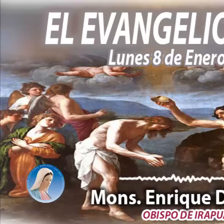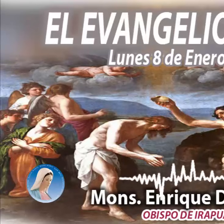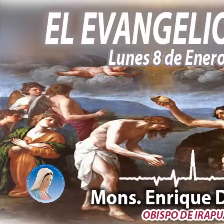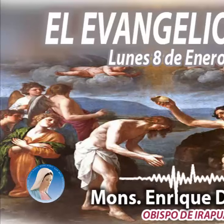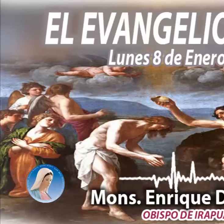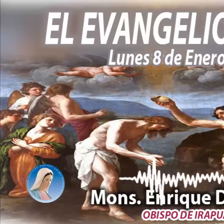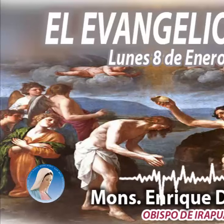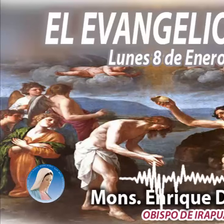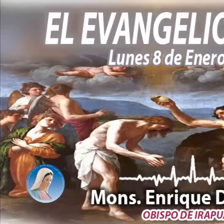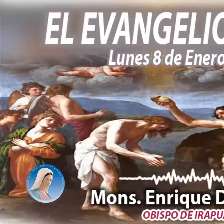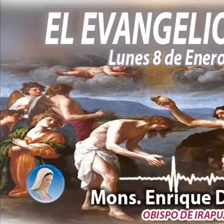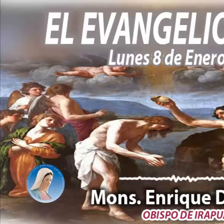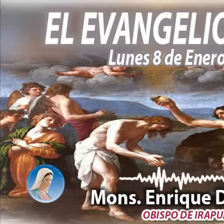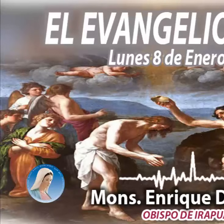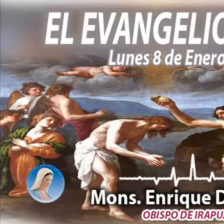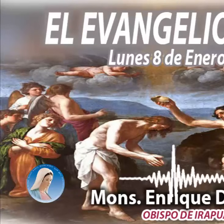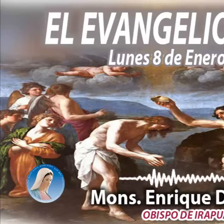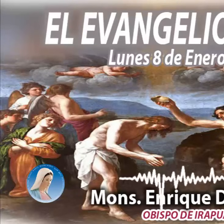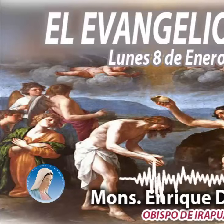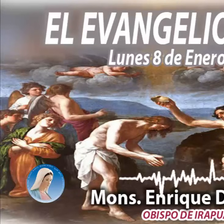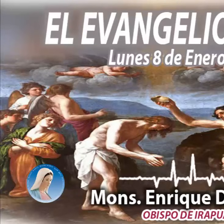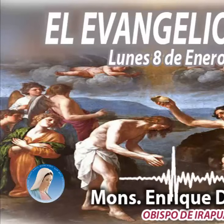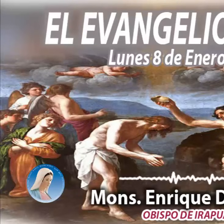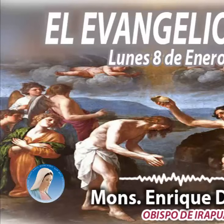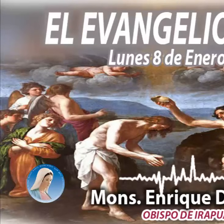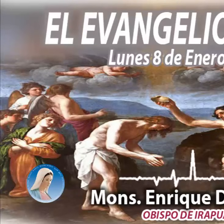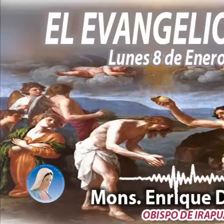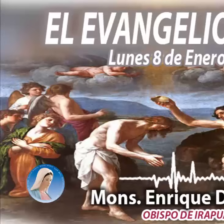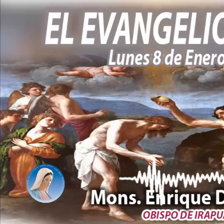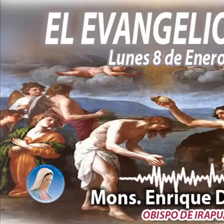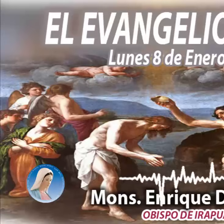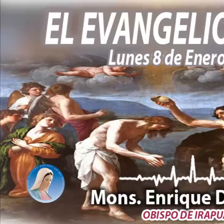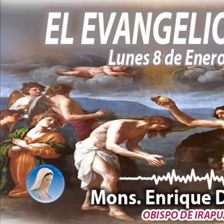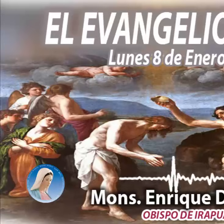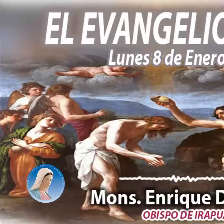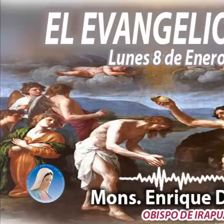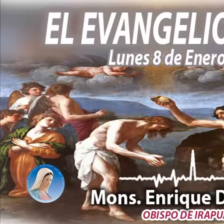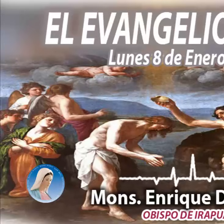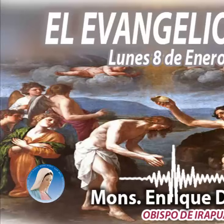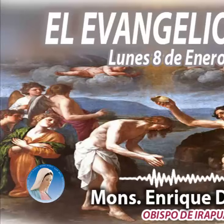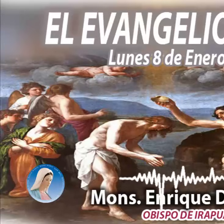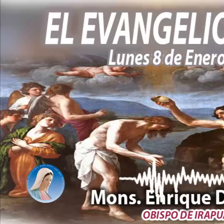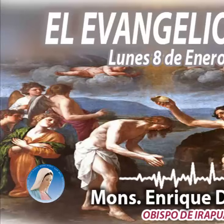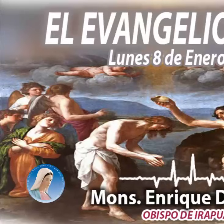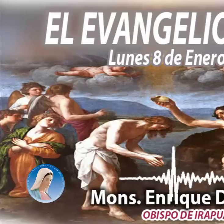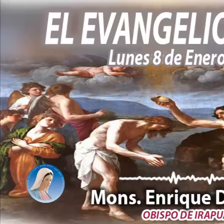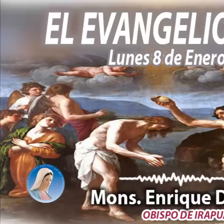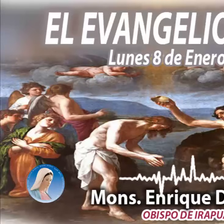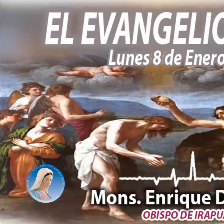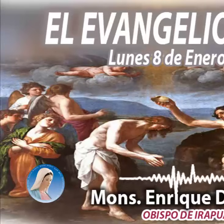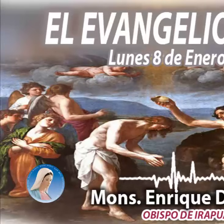Dispuso Dios en su sabiduría, revelarse a sí mismo y dar a conocer el misterio de su voluntad.